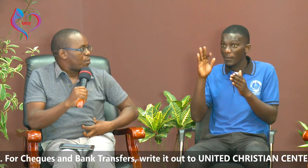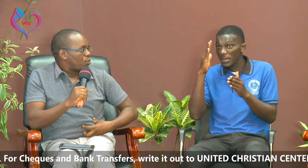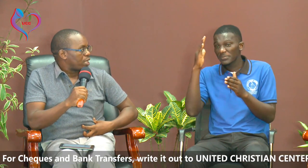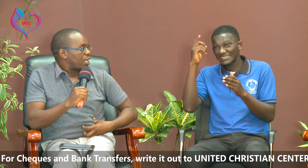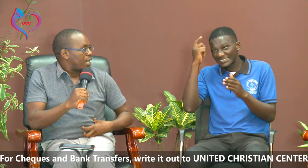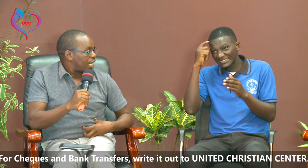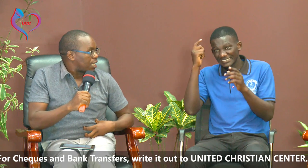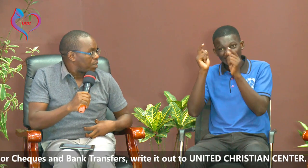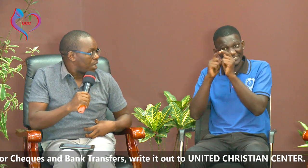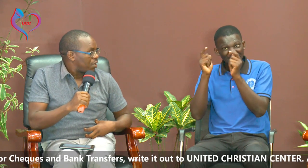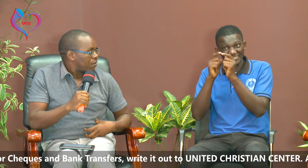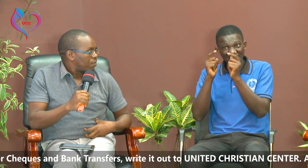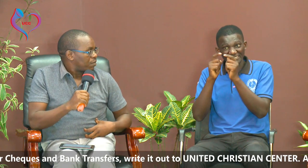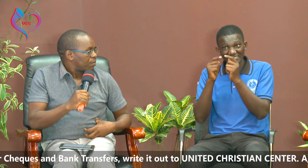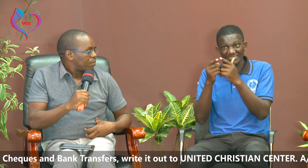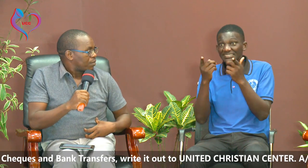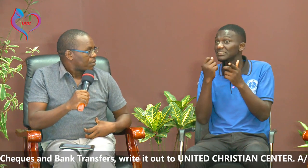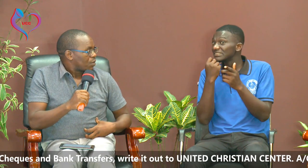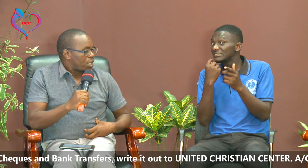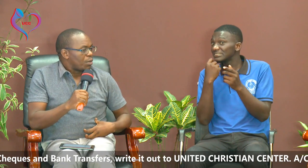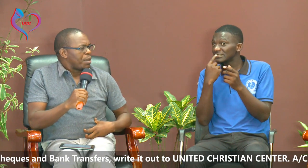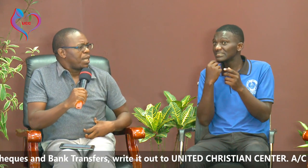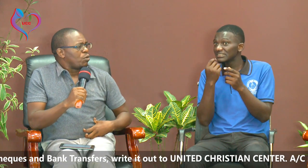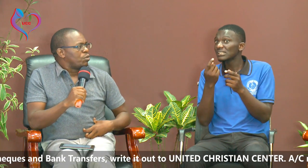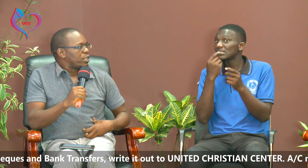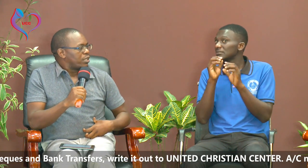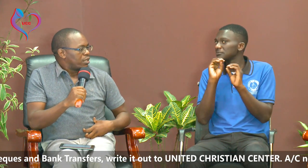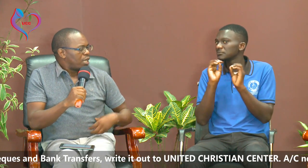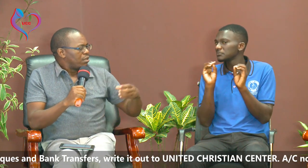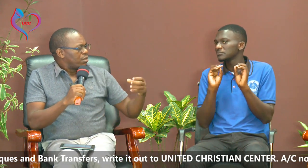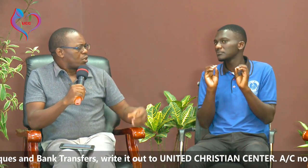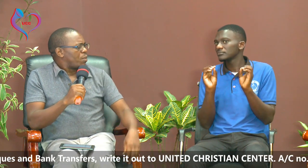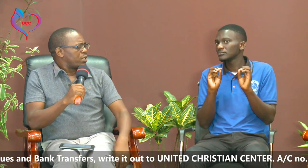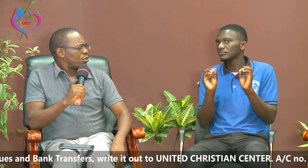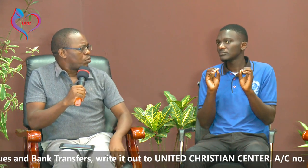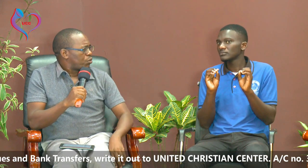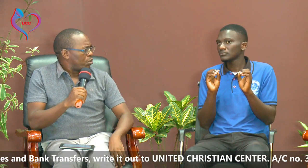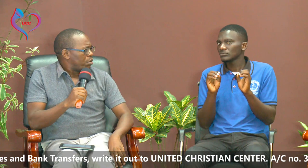muluma, ineddagali atamira. Ukanya mga mamira kugundi na ito maindi ndirubuto